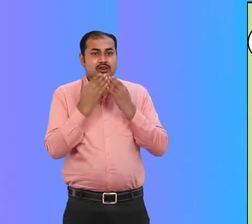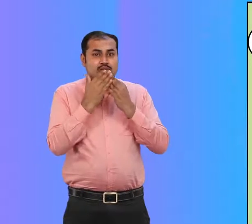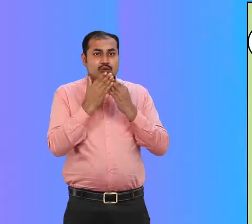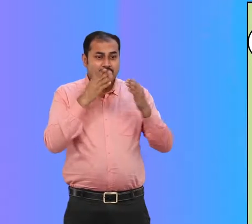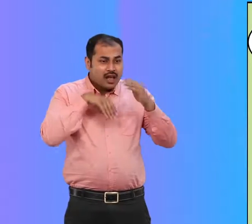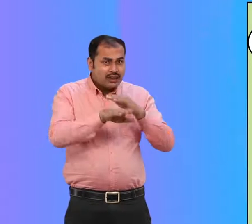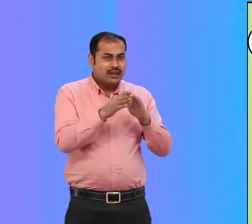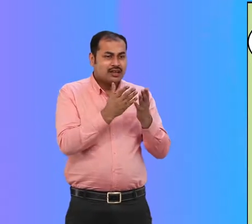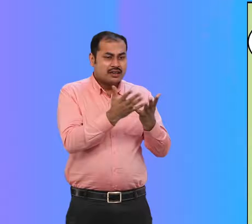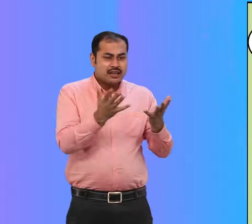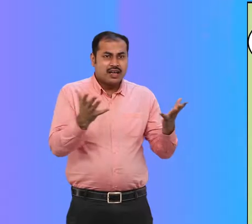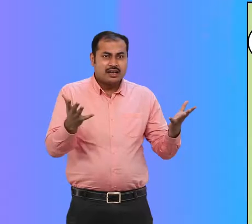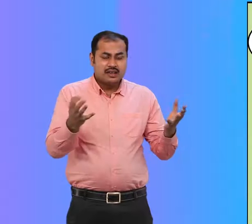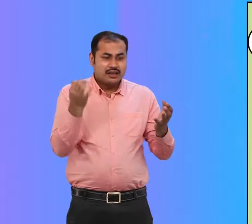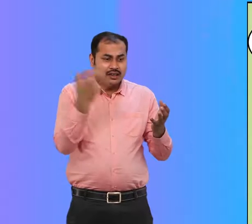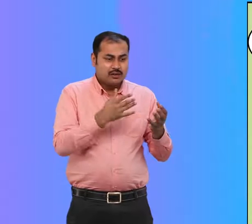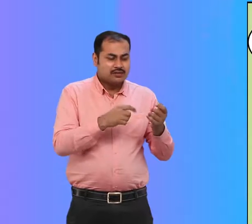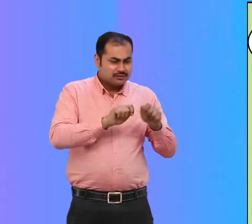सुविधाओं में बहुत सुधार हुआ है